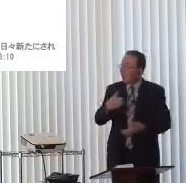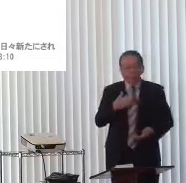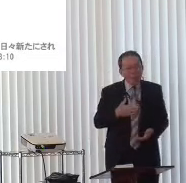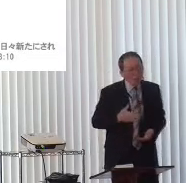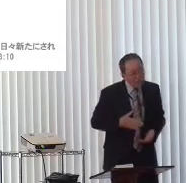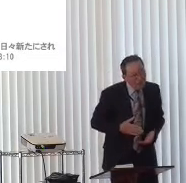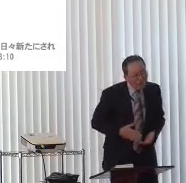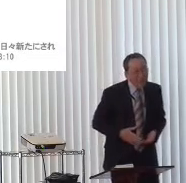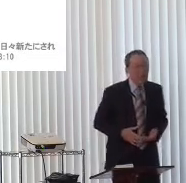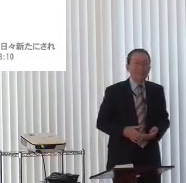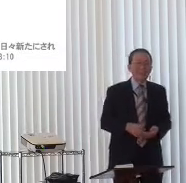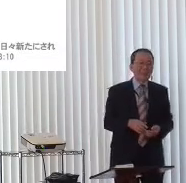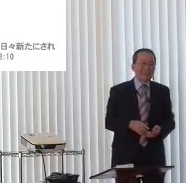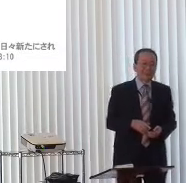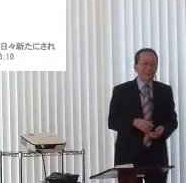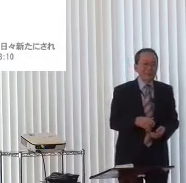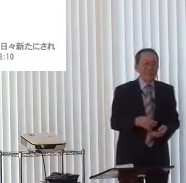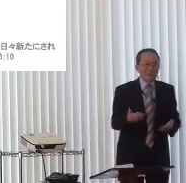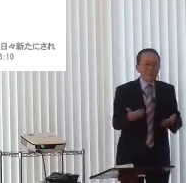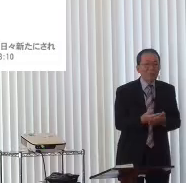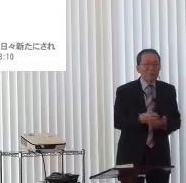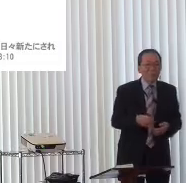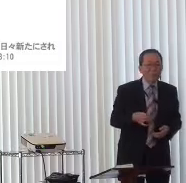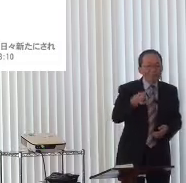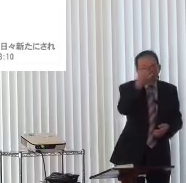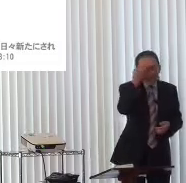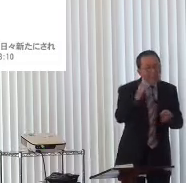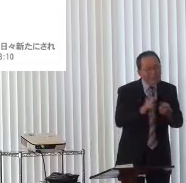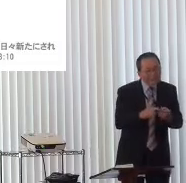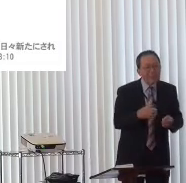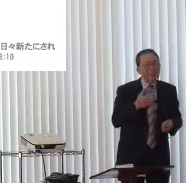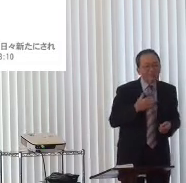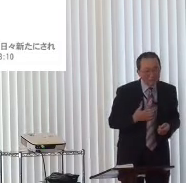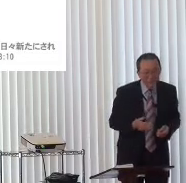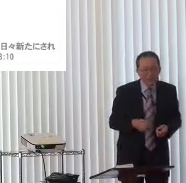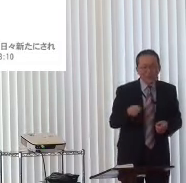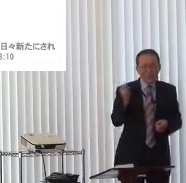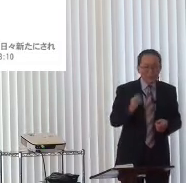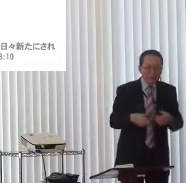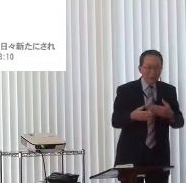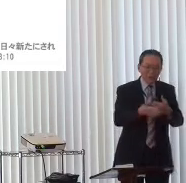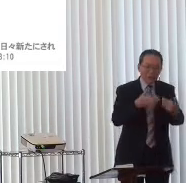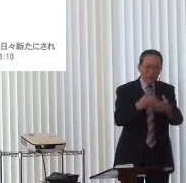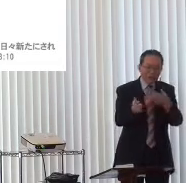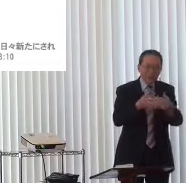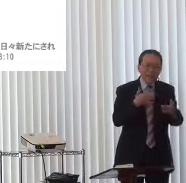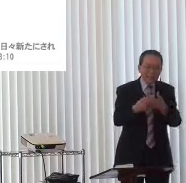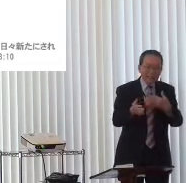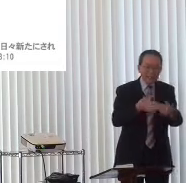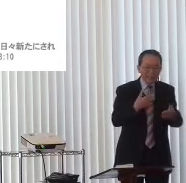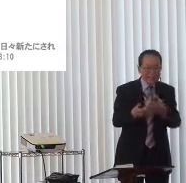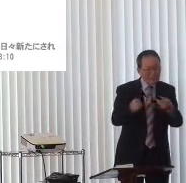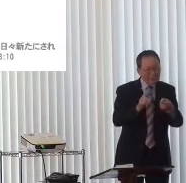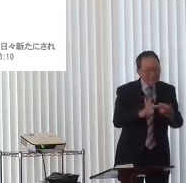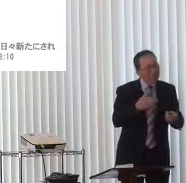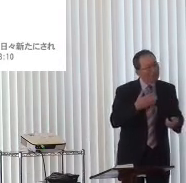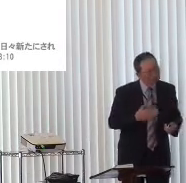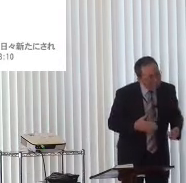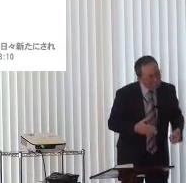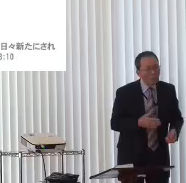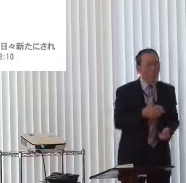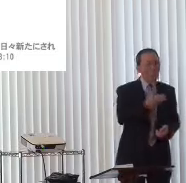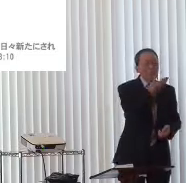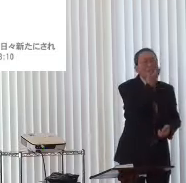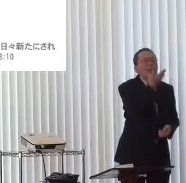ししていただきたいんです。知的に知ることも、そしてこの体験的に経験的に知ることも大切です